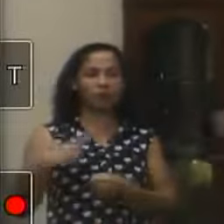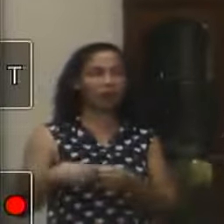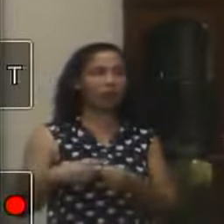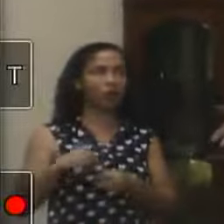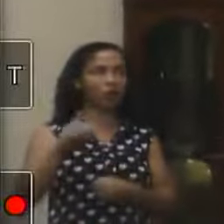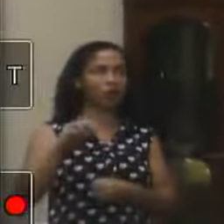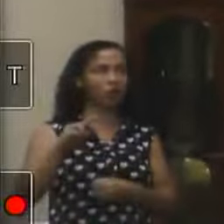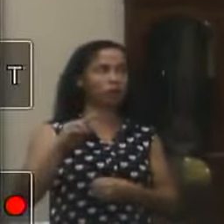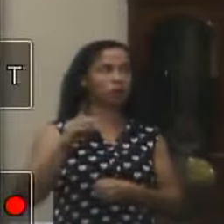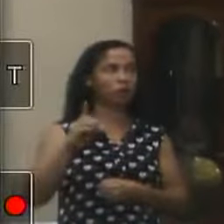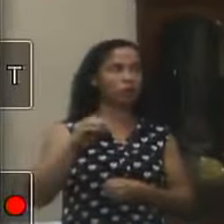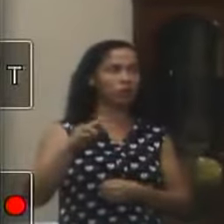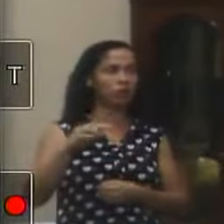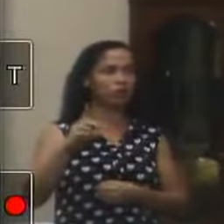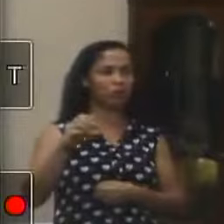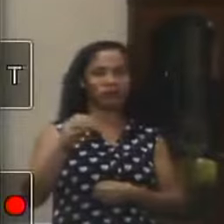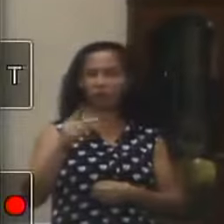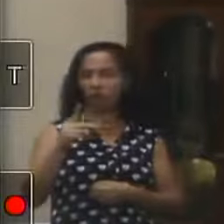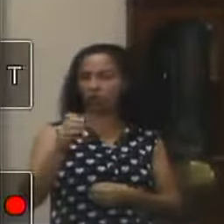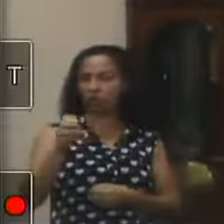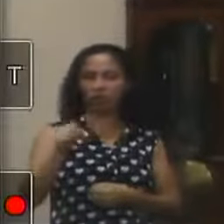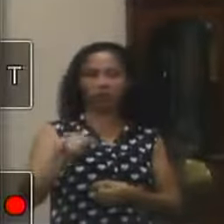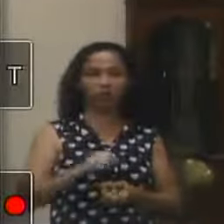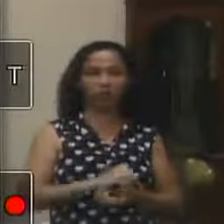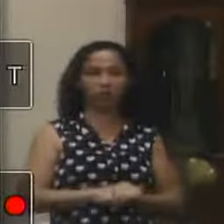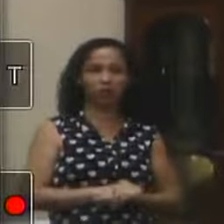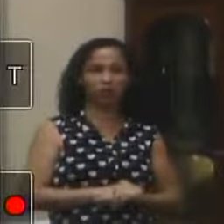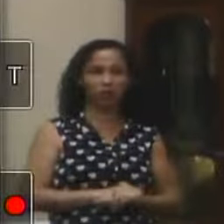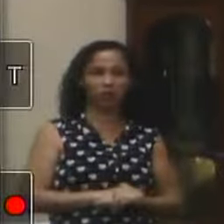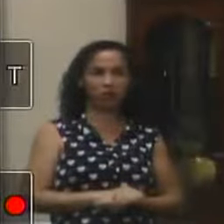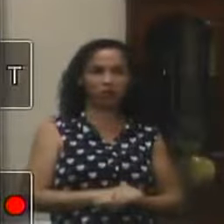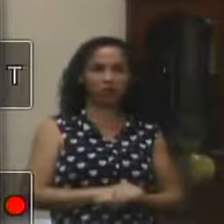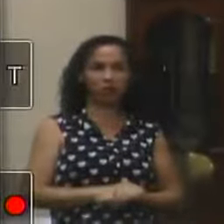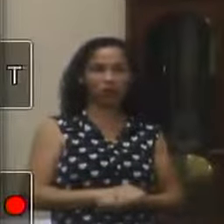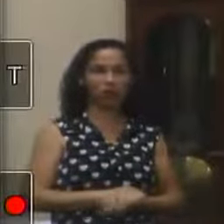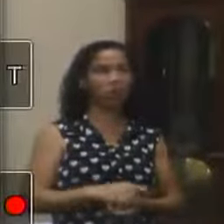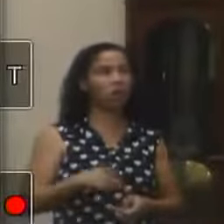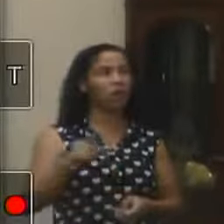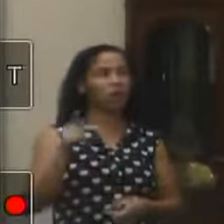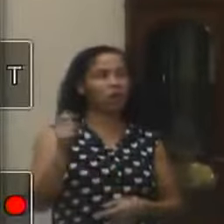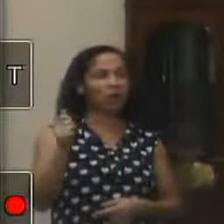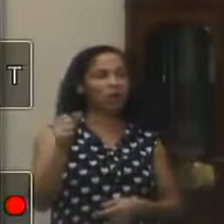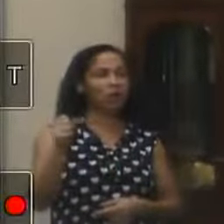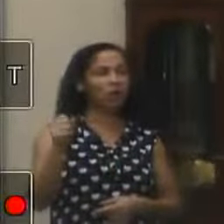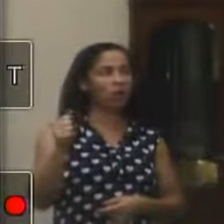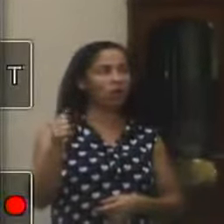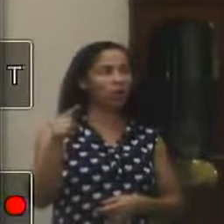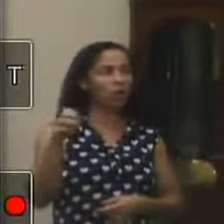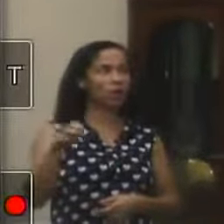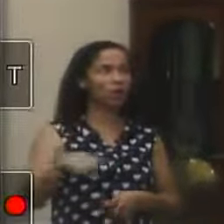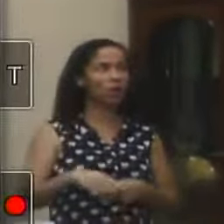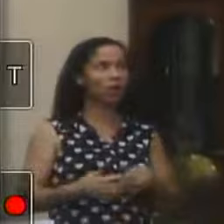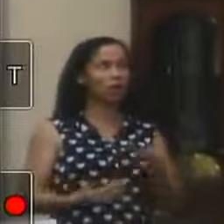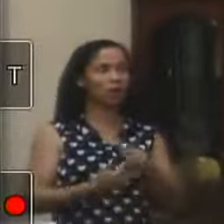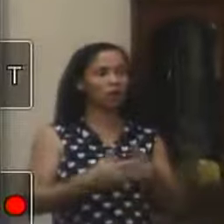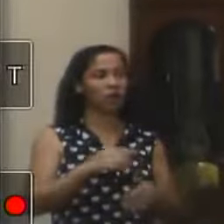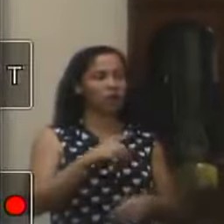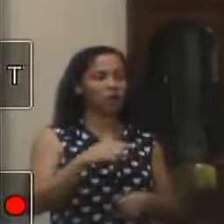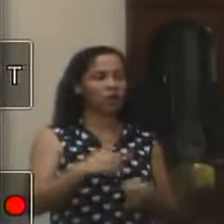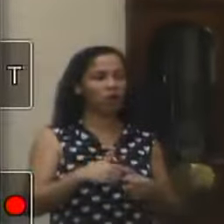de depósito, hoje também tive reclamação na passagem, continua aquele depósito de sujeira. Aqui, no final da